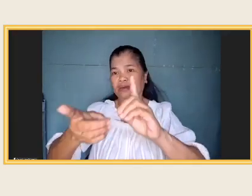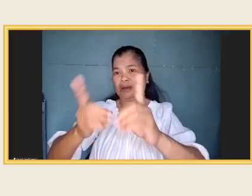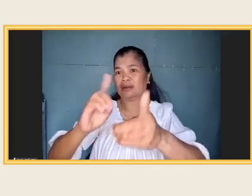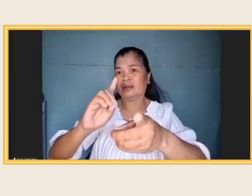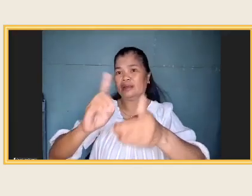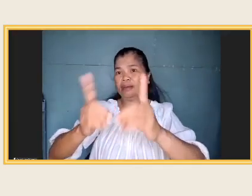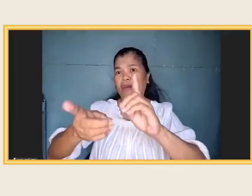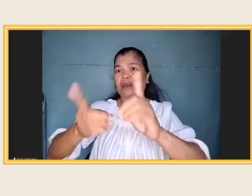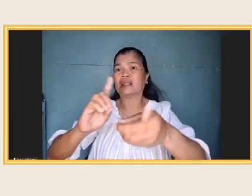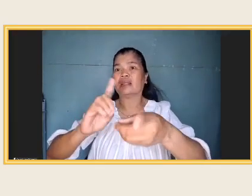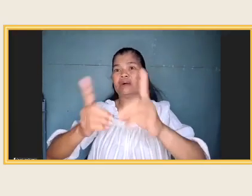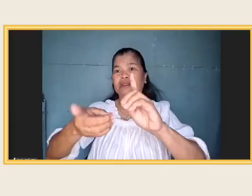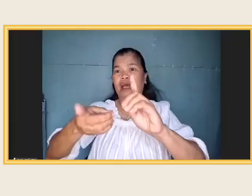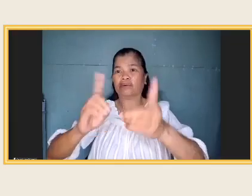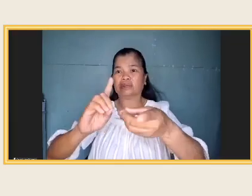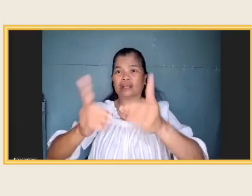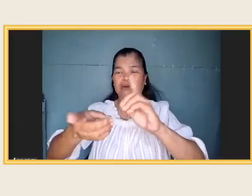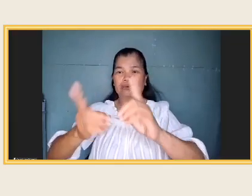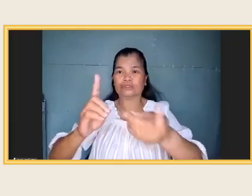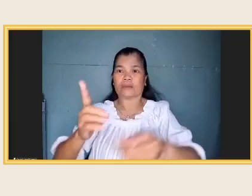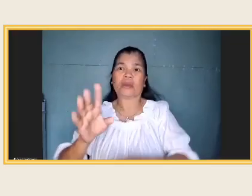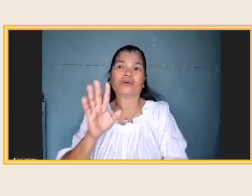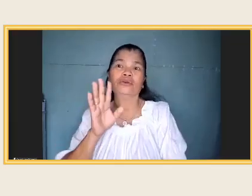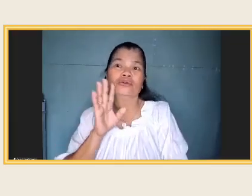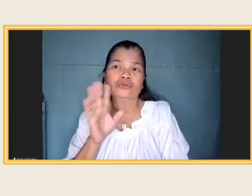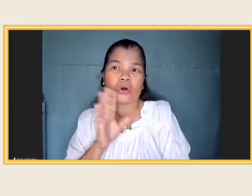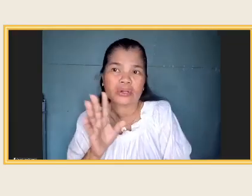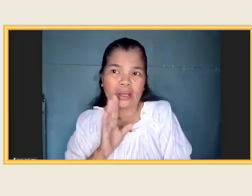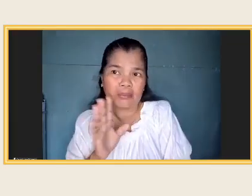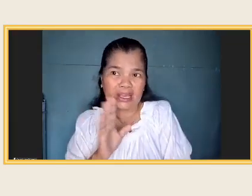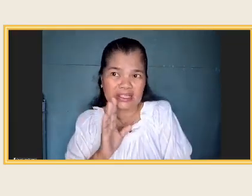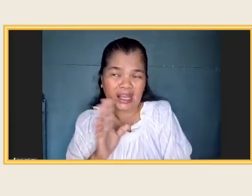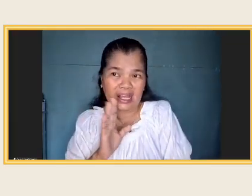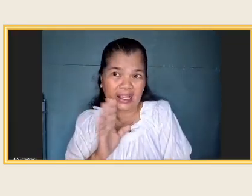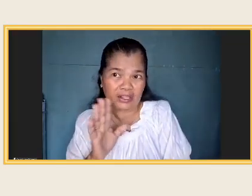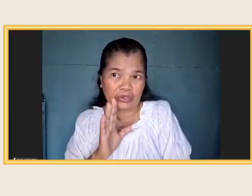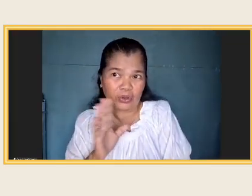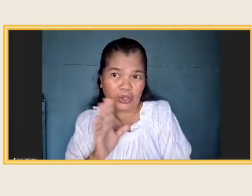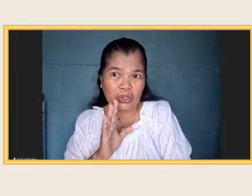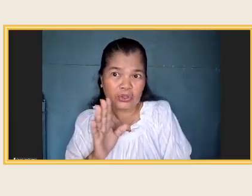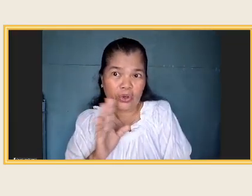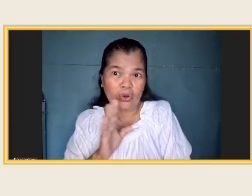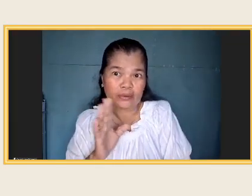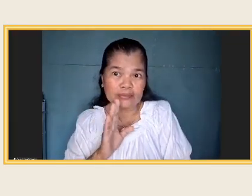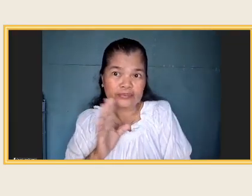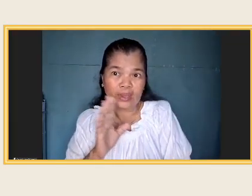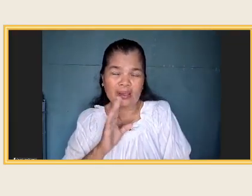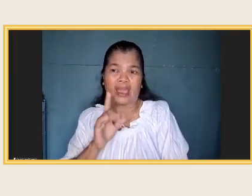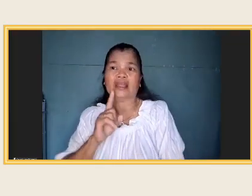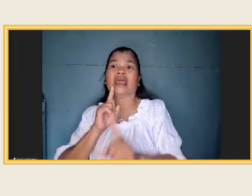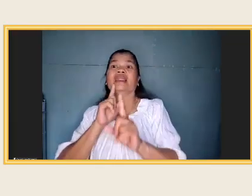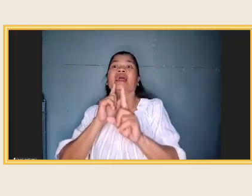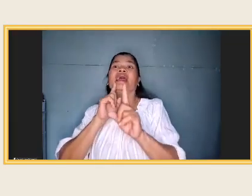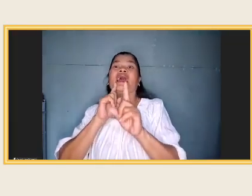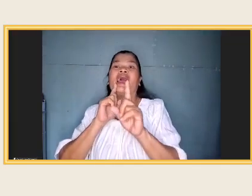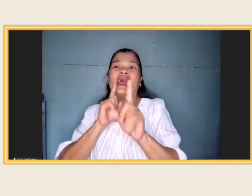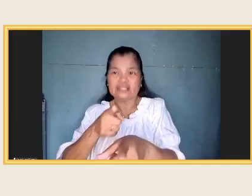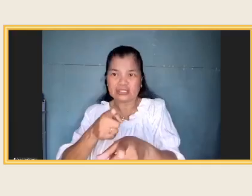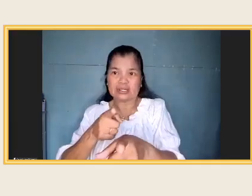each other. Parang dalawang tao yung na nag-uusap. Pero yung talk na mag-isa ka lang, ganito. Talk. Okay,